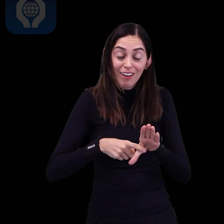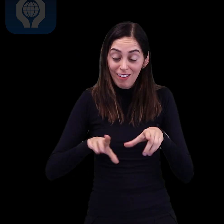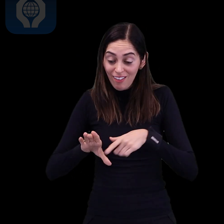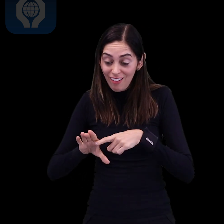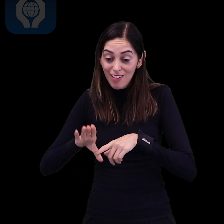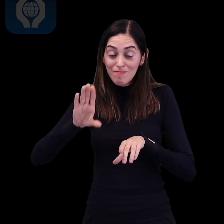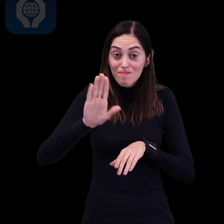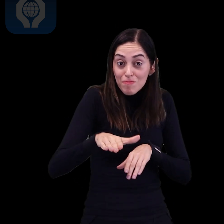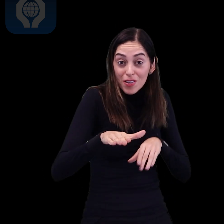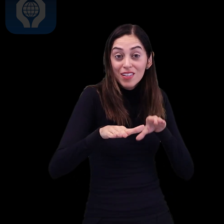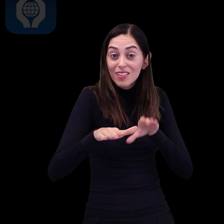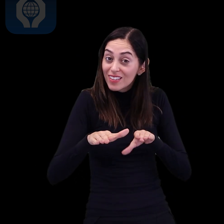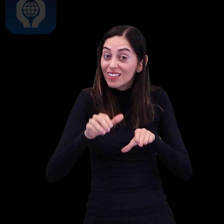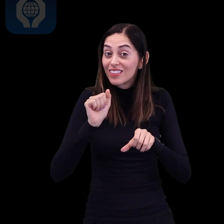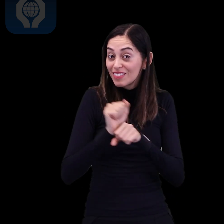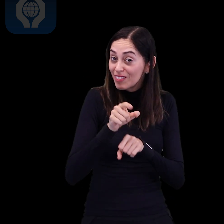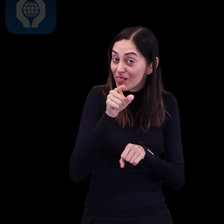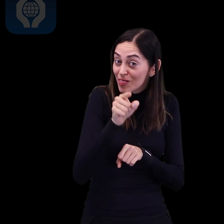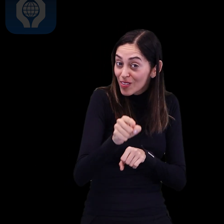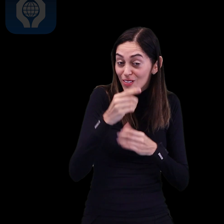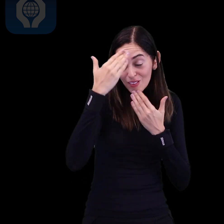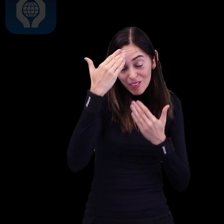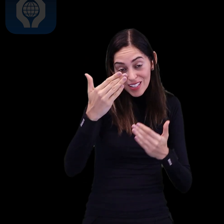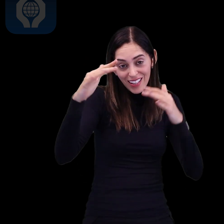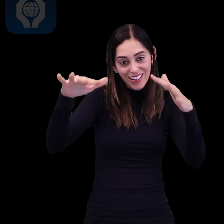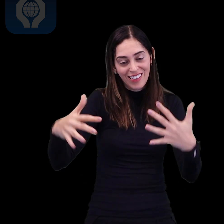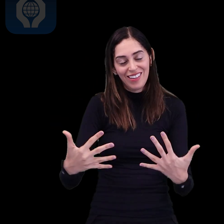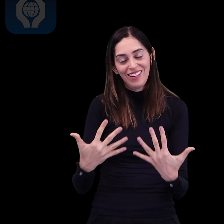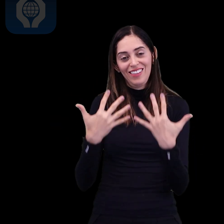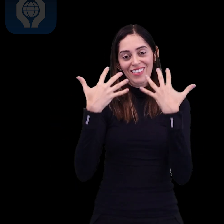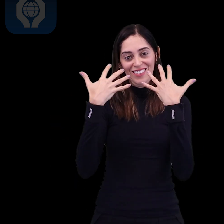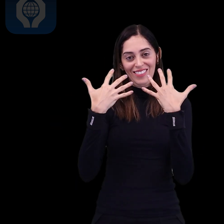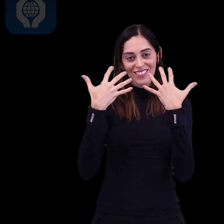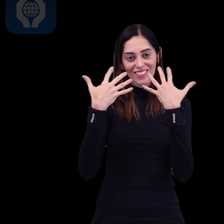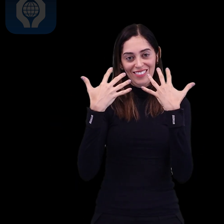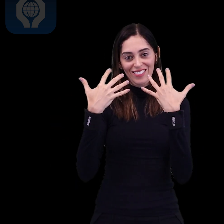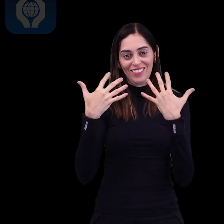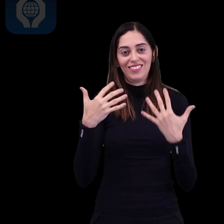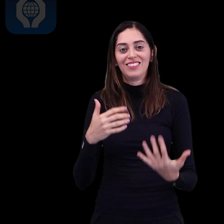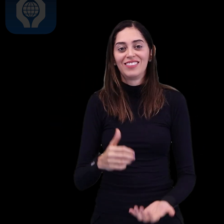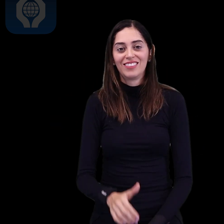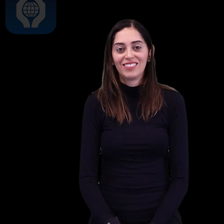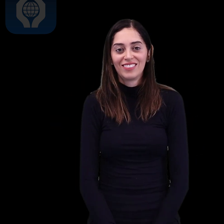jornada ou na nossa 8ª lição. Até lá e muito obrigado por sua atenção.